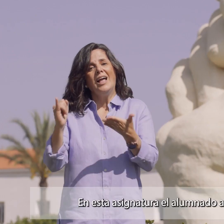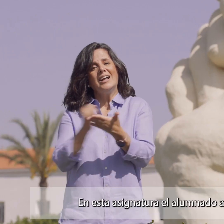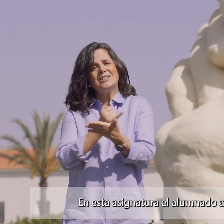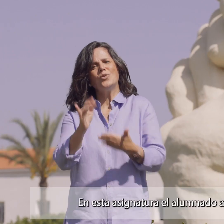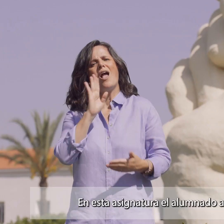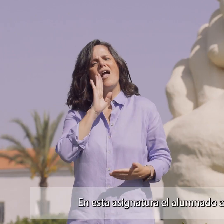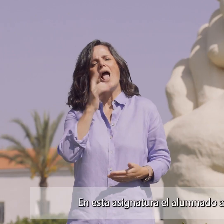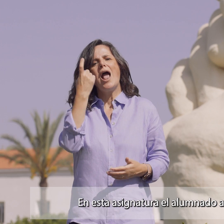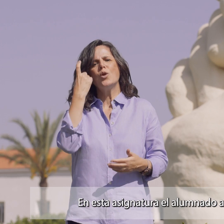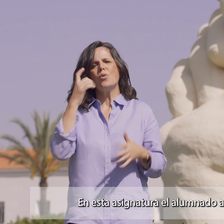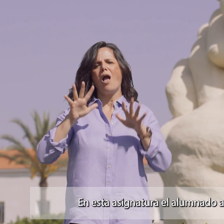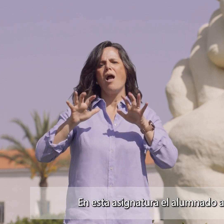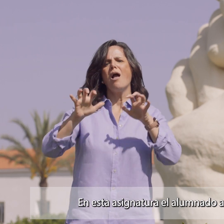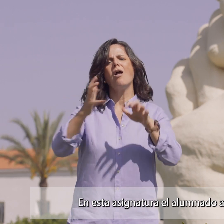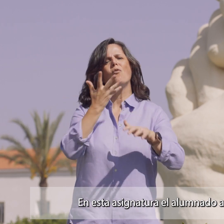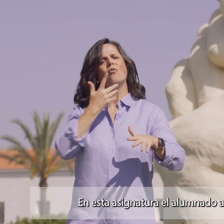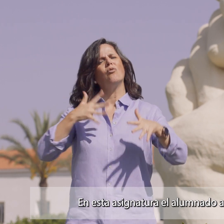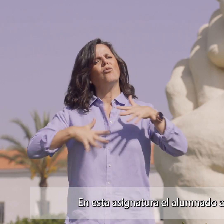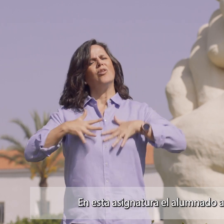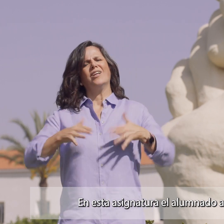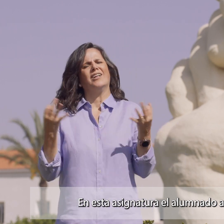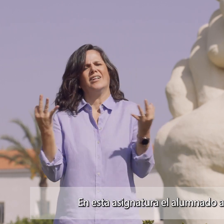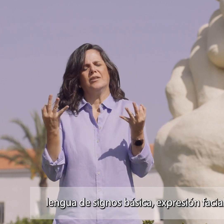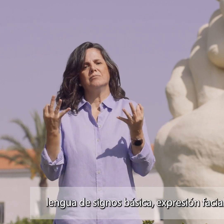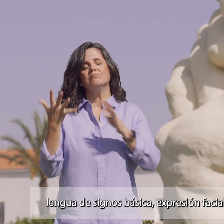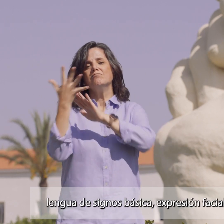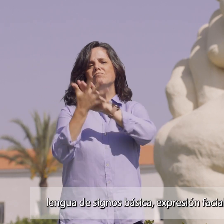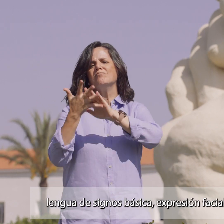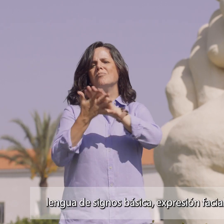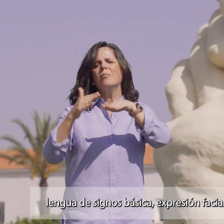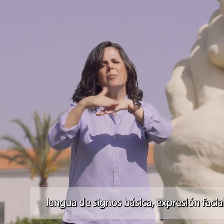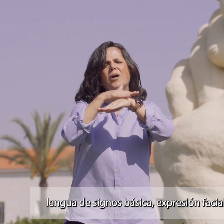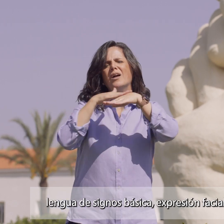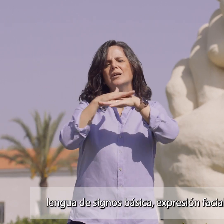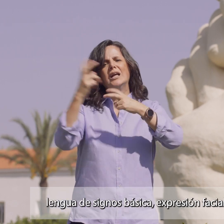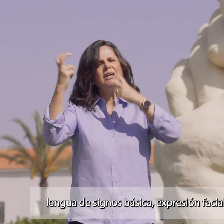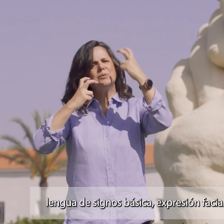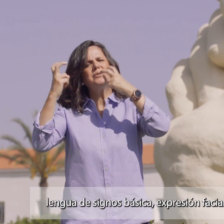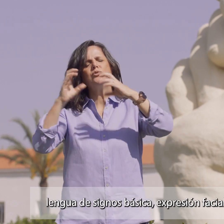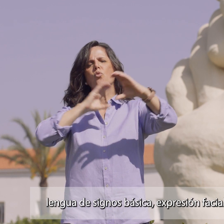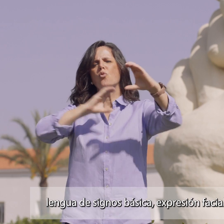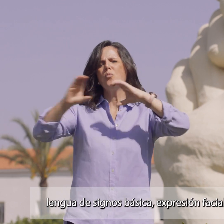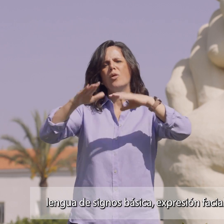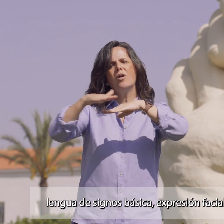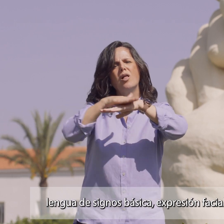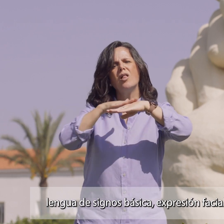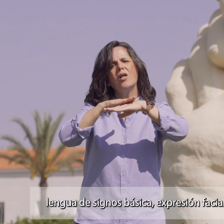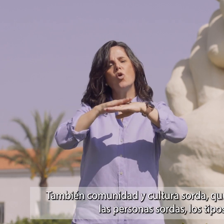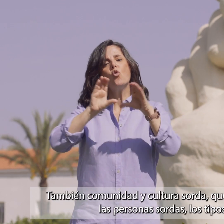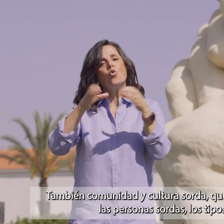asignatura, el alumnado aprende y conoce lengua de signos básica, expresión facial y comunicación básica. También comunidad